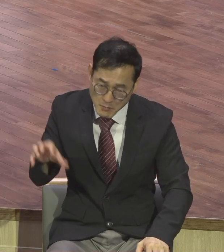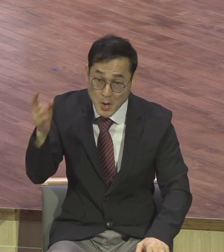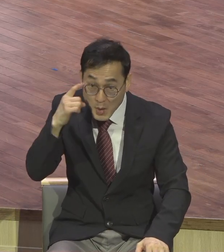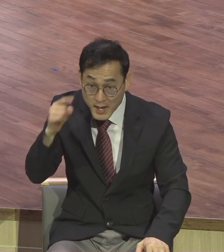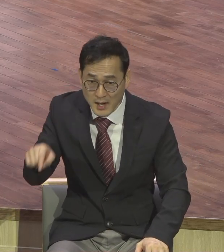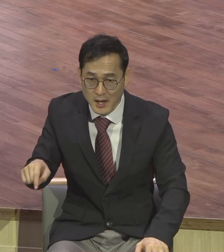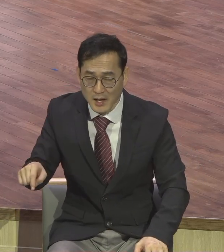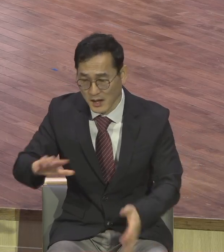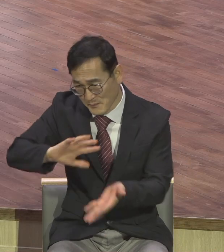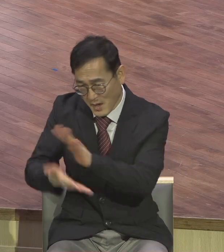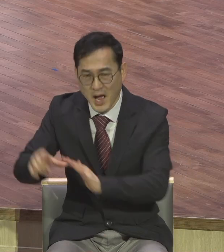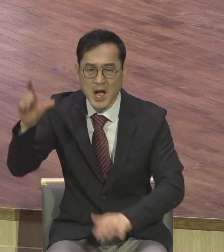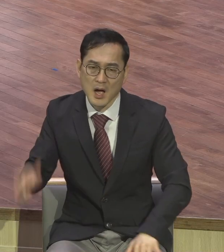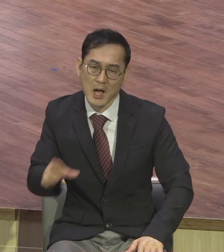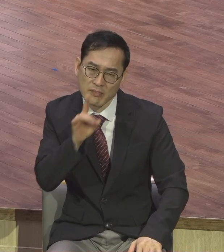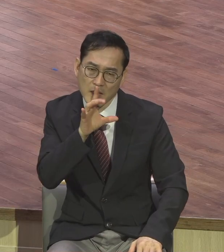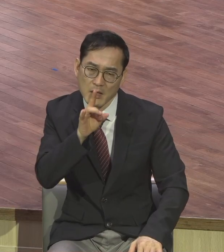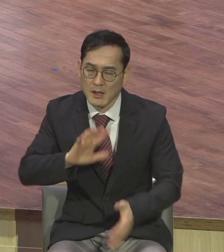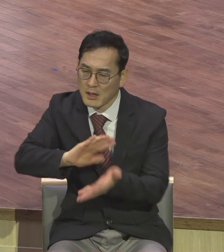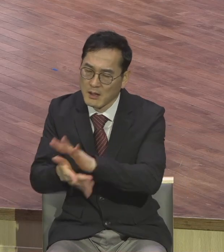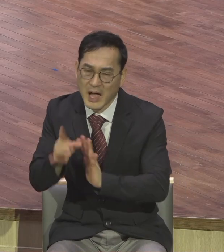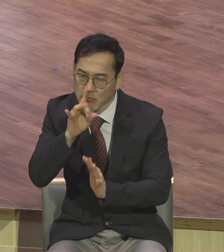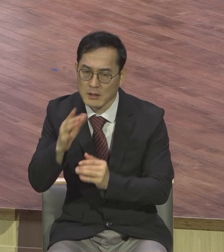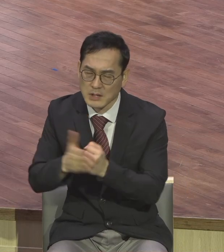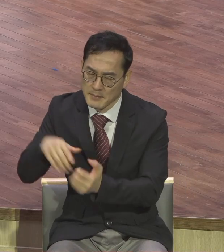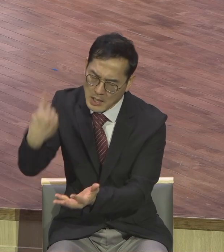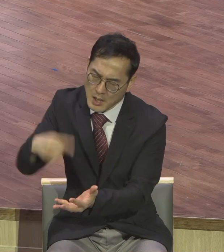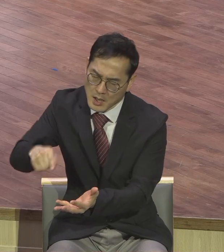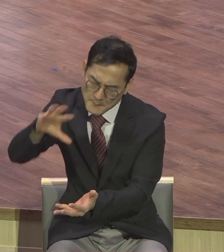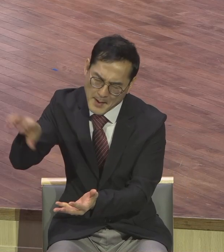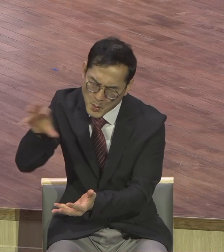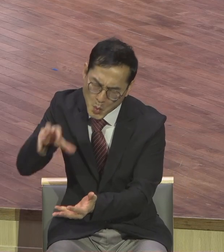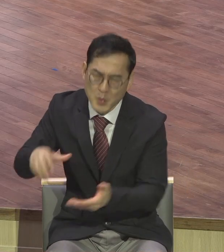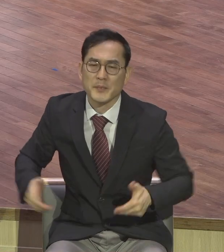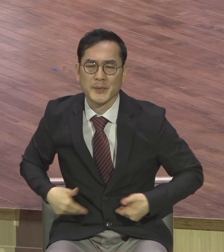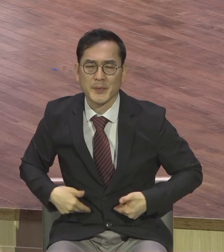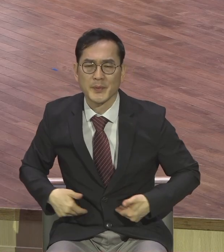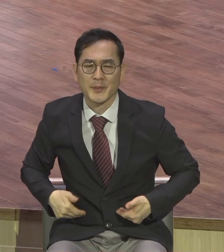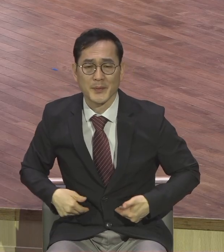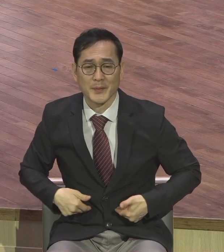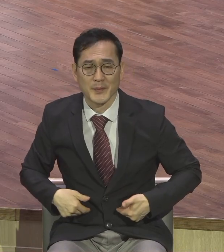햇말 또 한다고 되고 있습니까, 지금? 3,5절 떠드는데 되고 있냐고요?